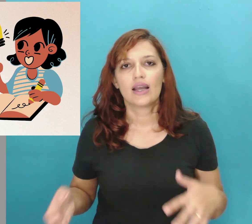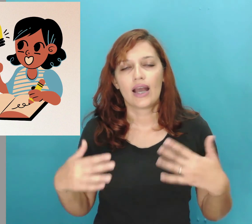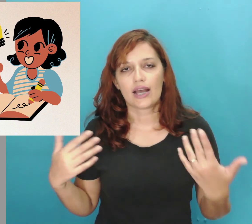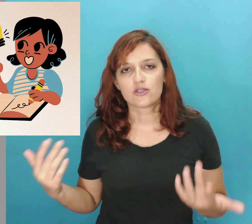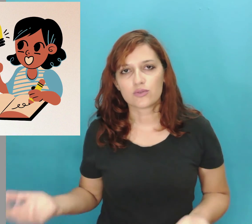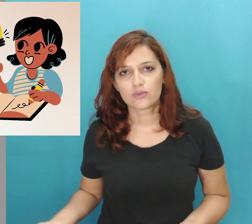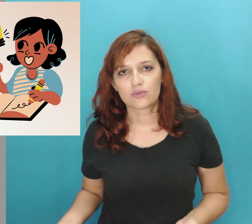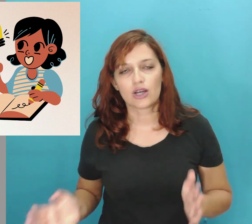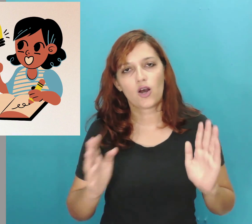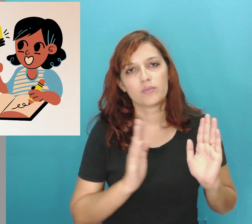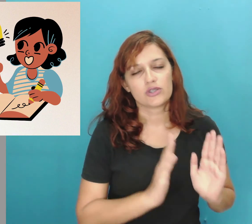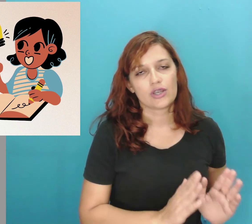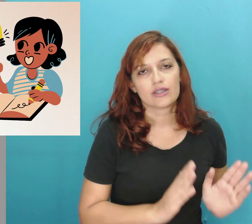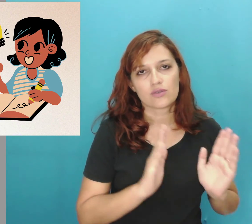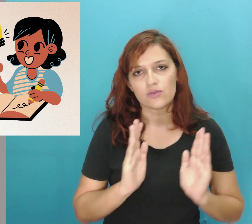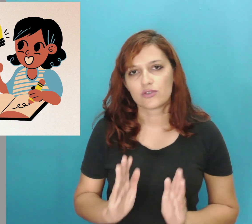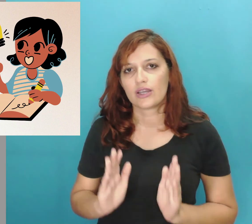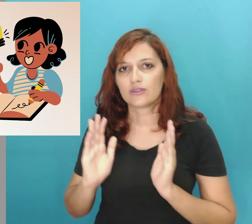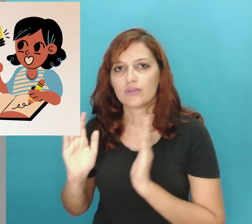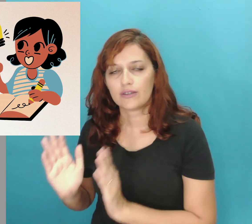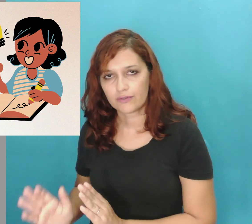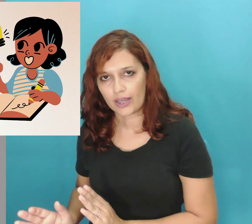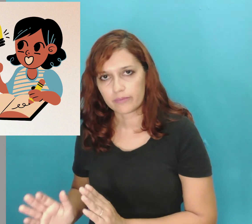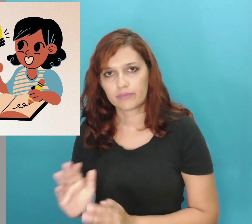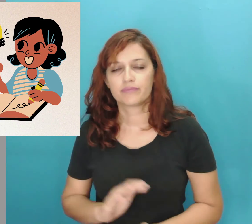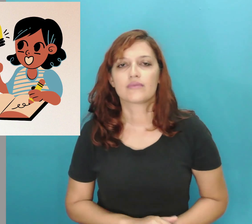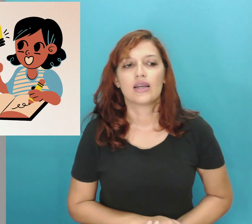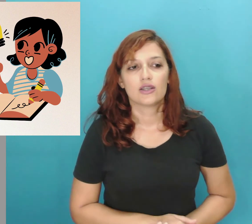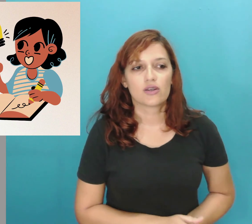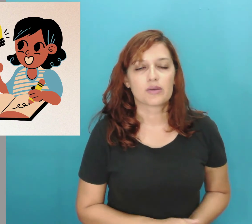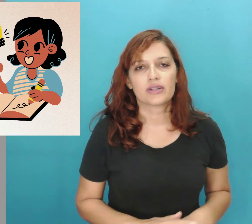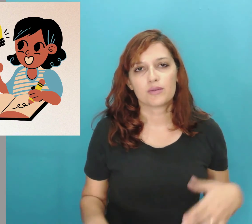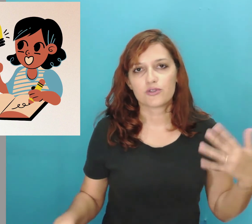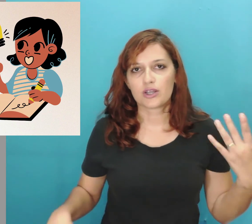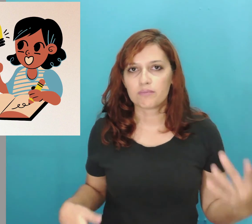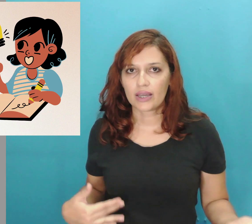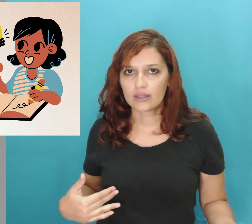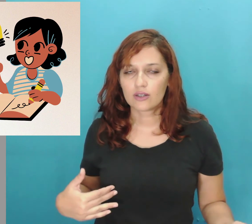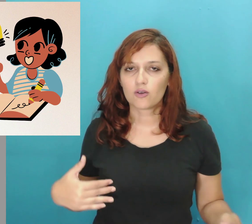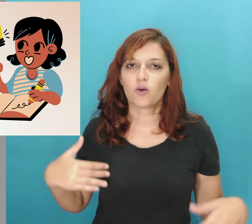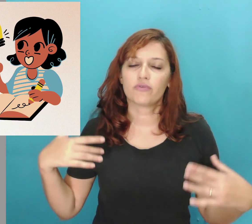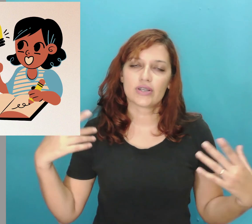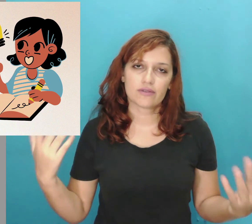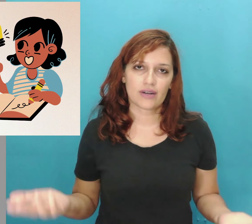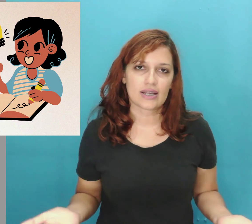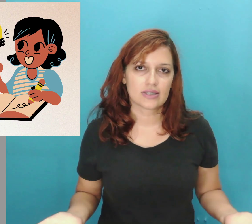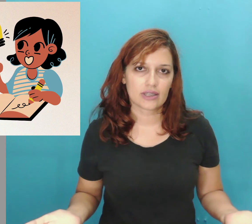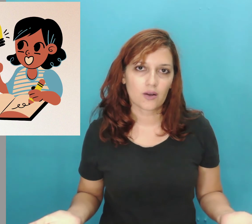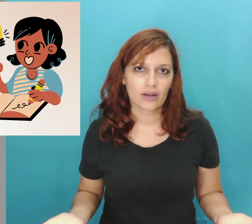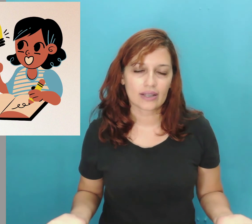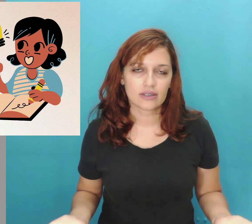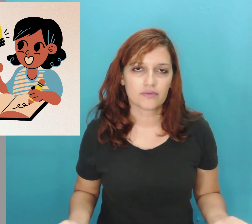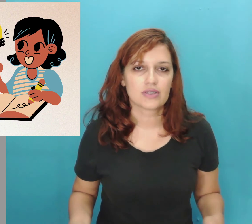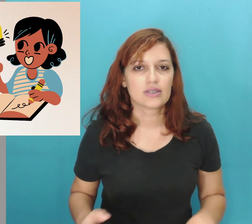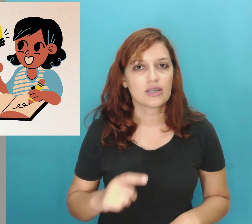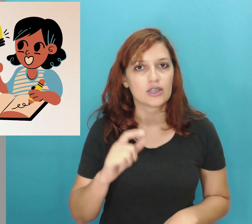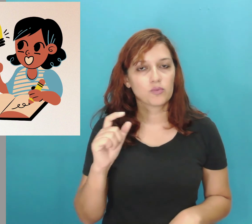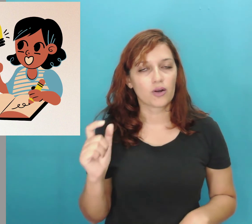a estrutura objeto, sujeito e verbo. Nós aprendemos também como fazer frases interrogativas, em que o